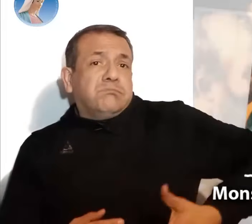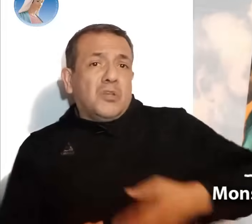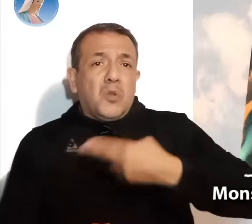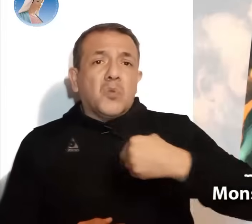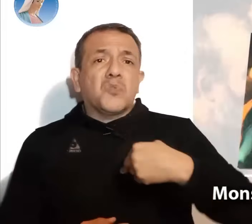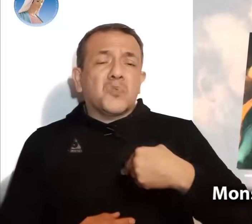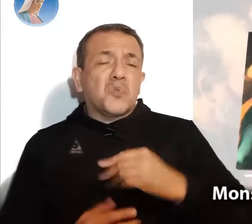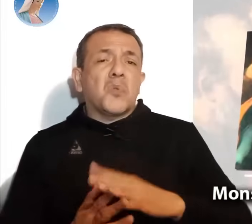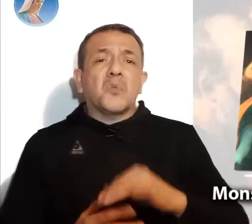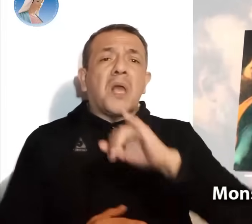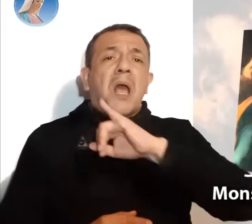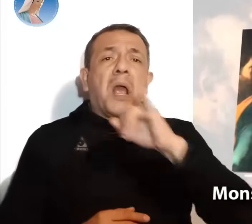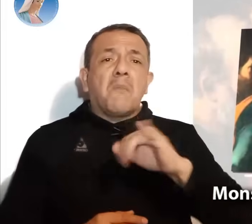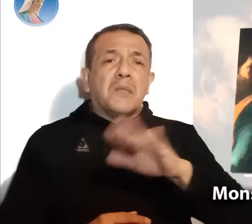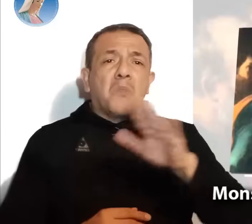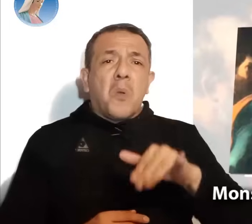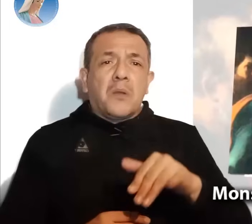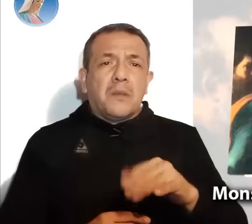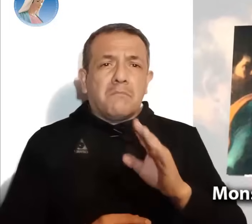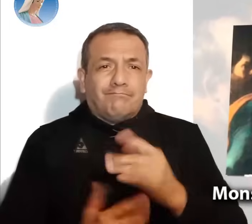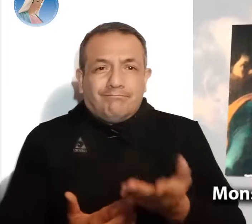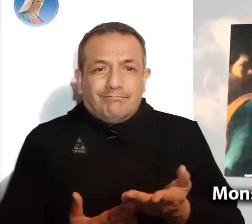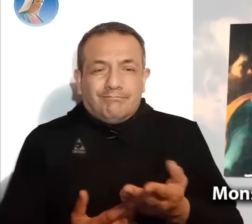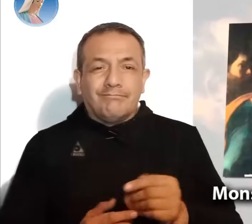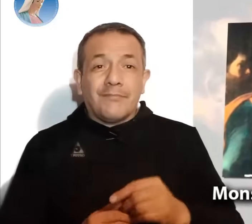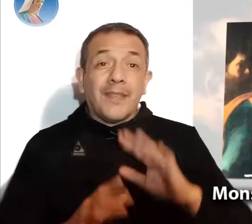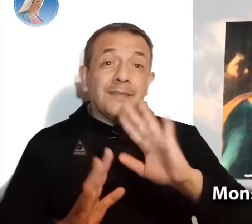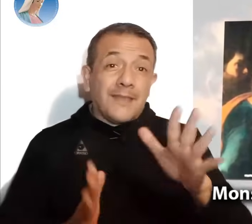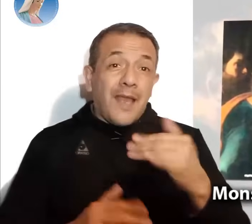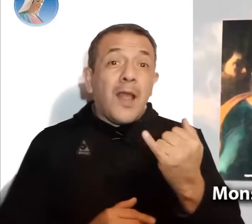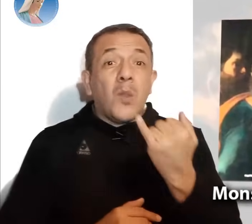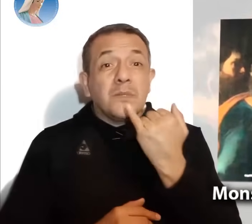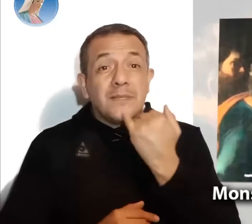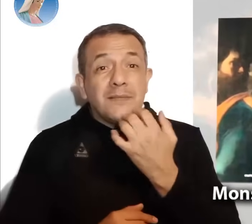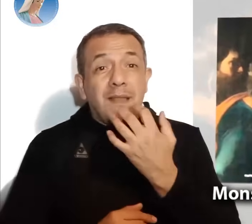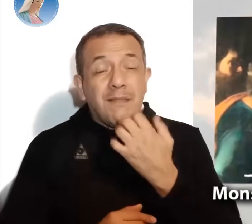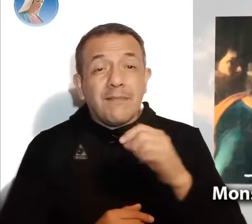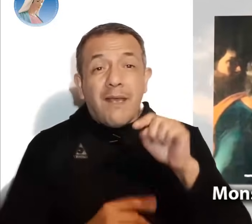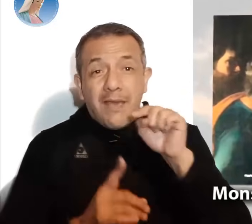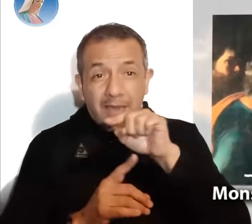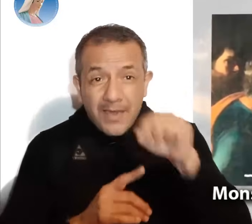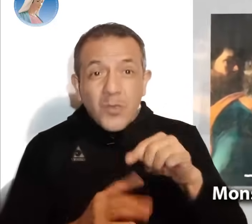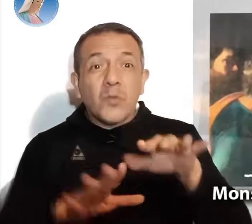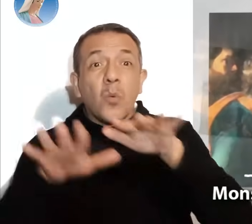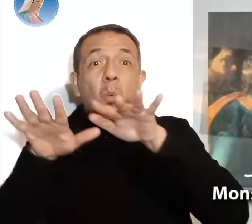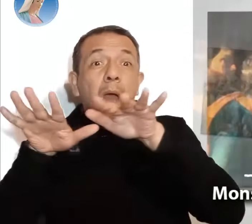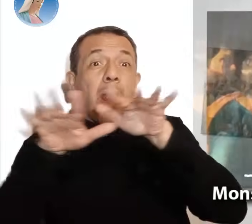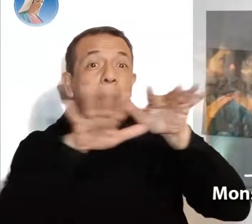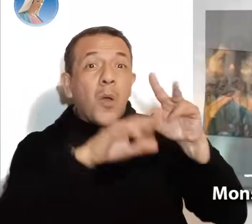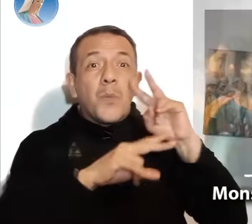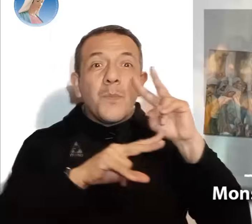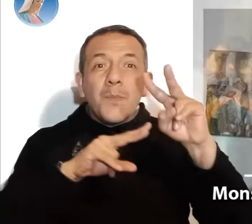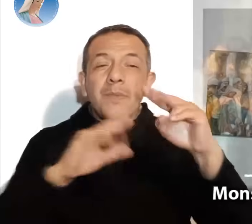asombraban de la grandeza del templo y sabemos que muy pronto fue destruido. Las palabras de Jesús son